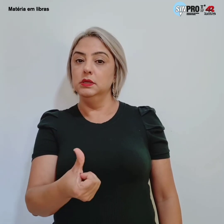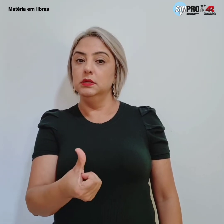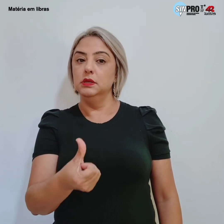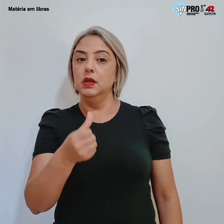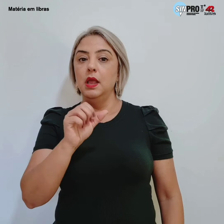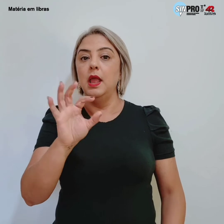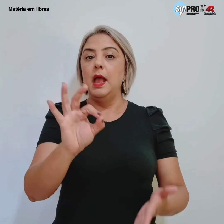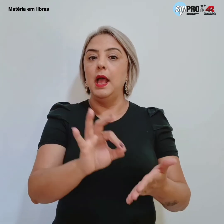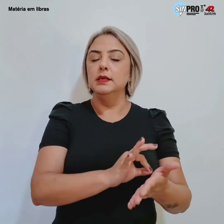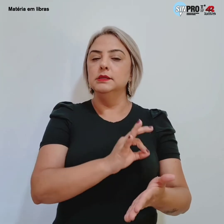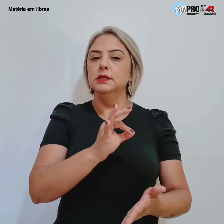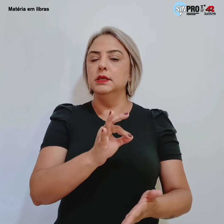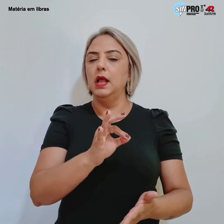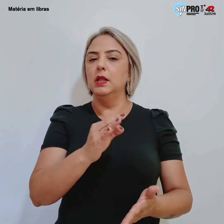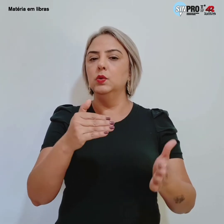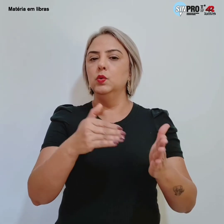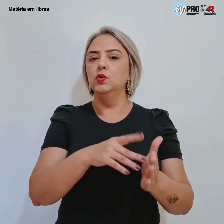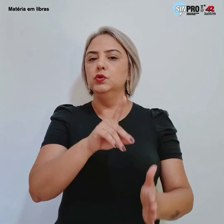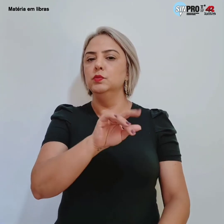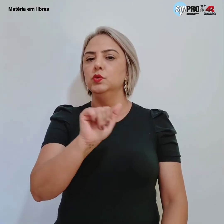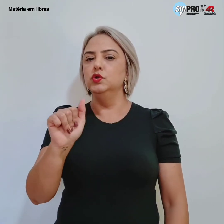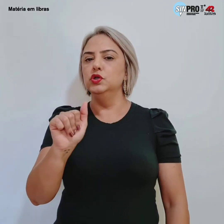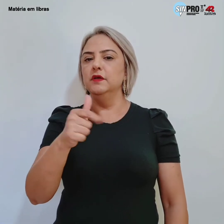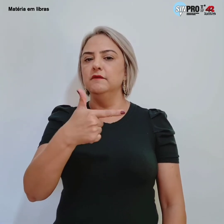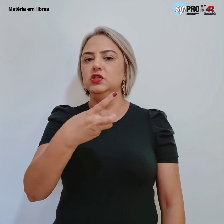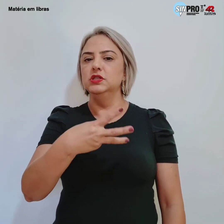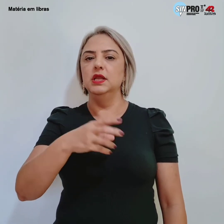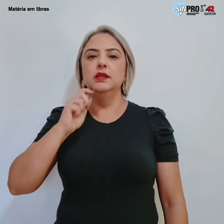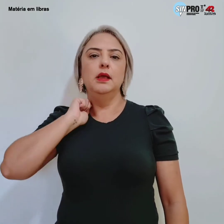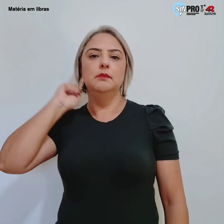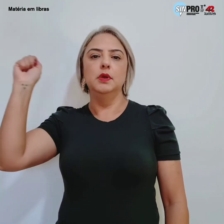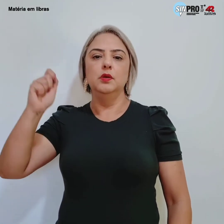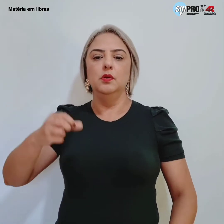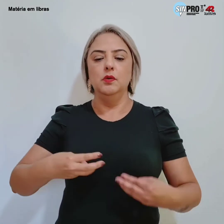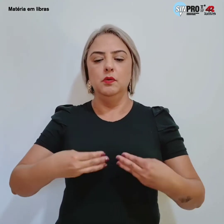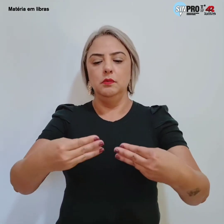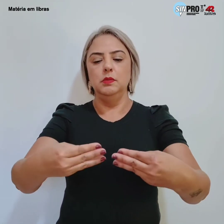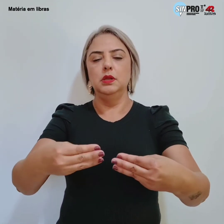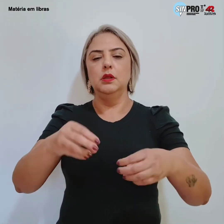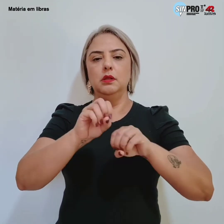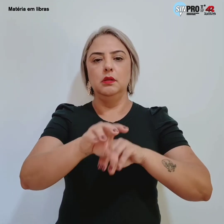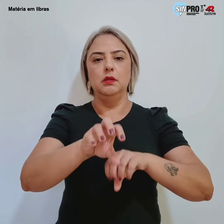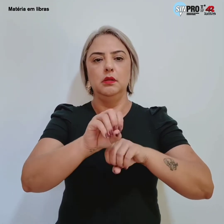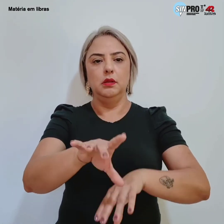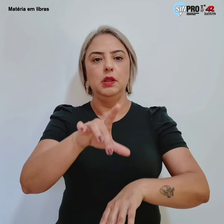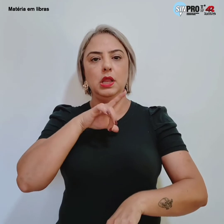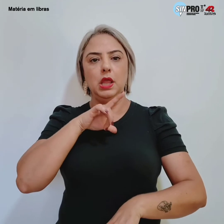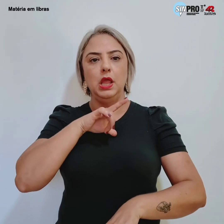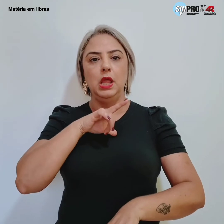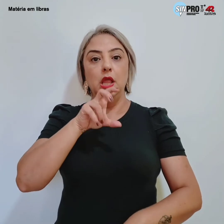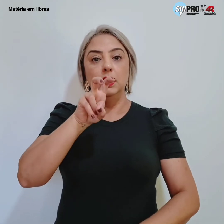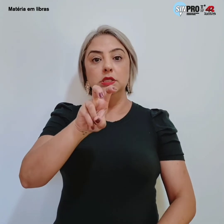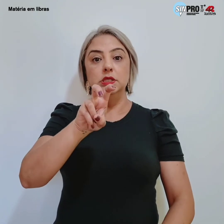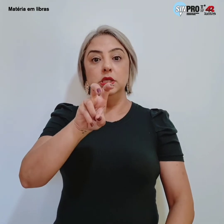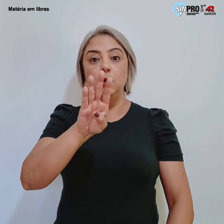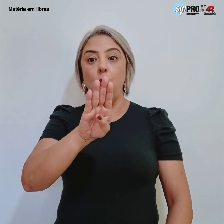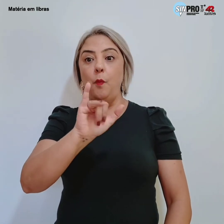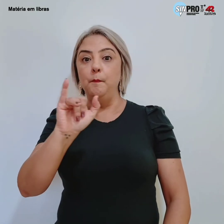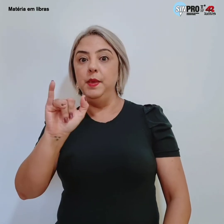10.686, assinado no último dia 23 de abril, o Ministério da Educação teve quase 5 bilhões de